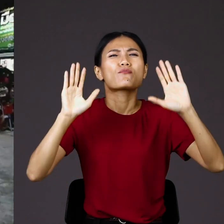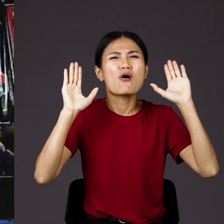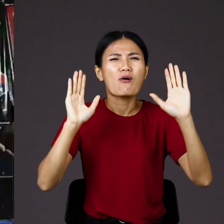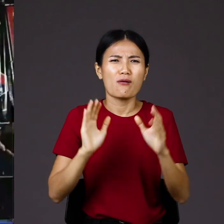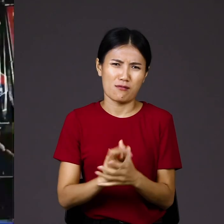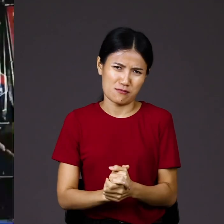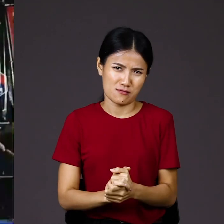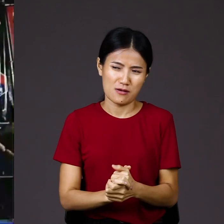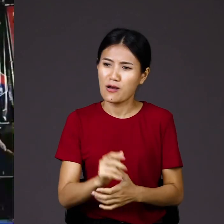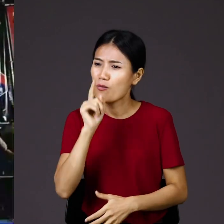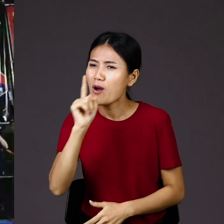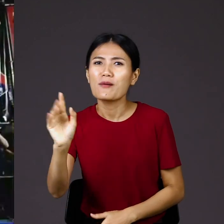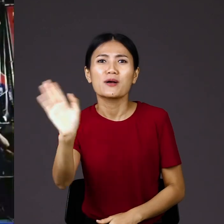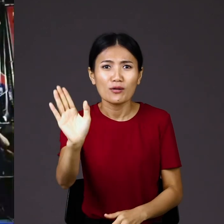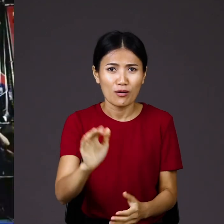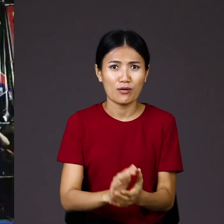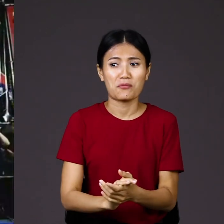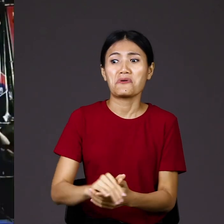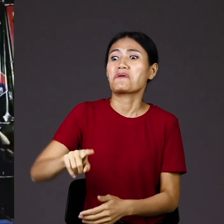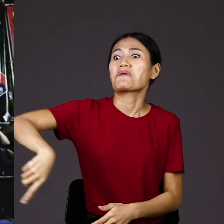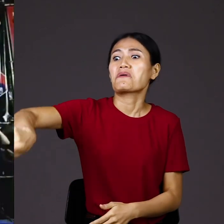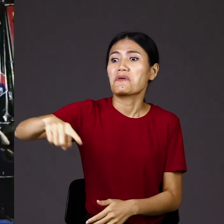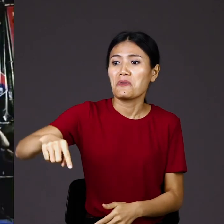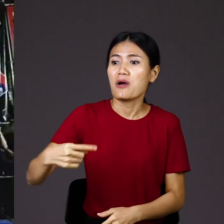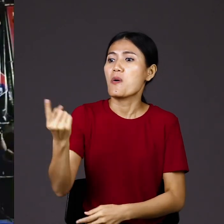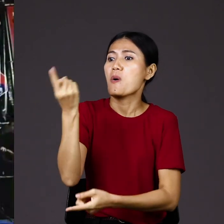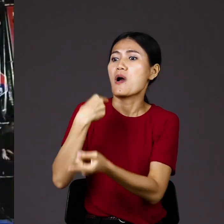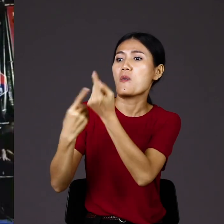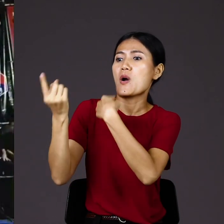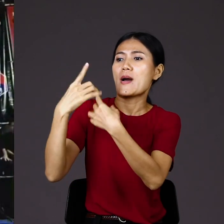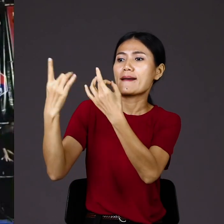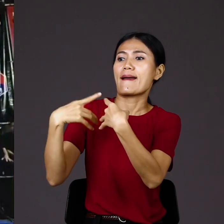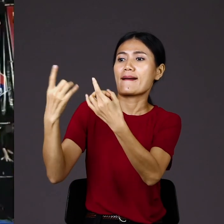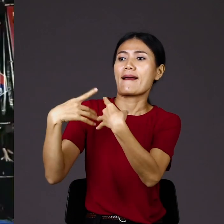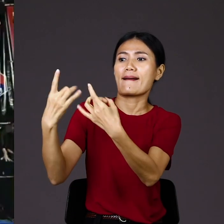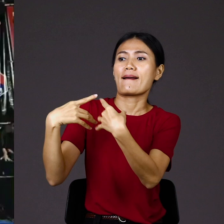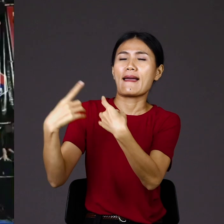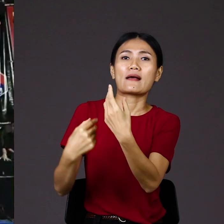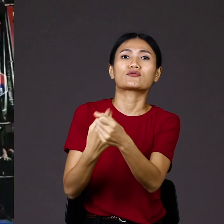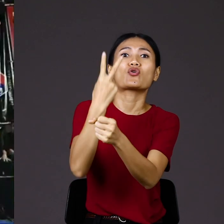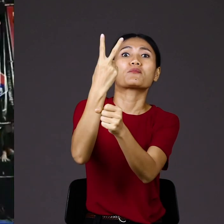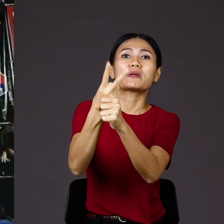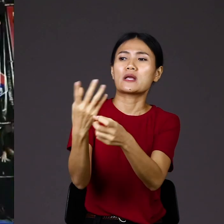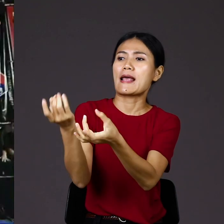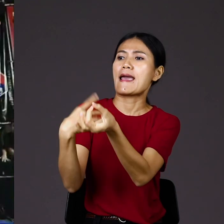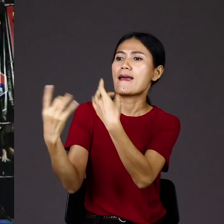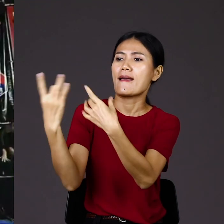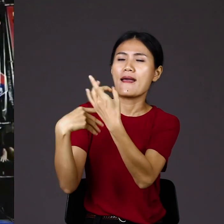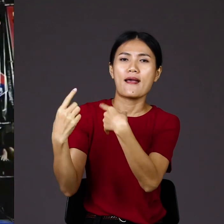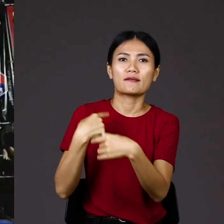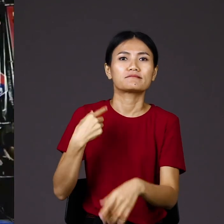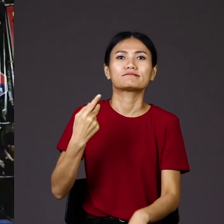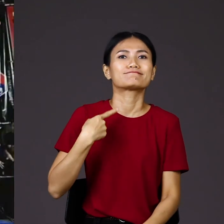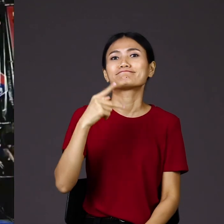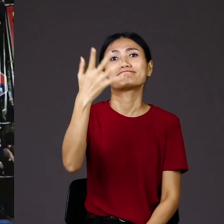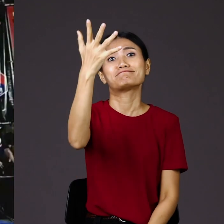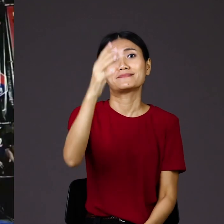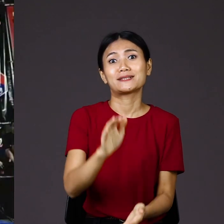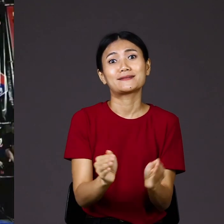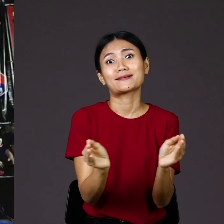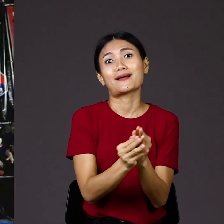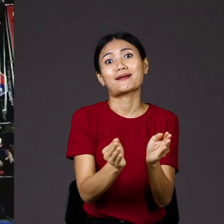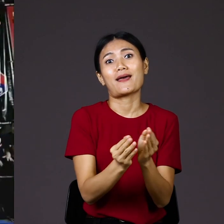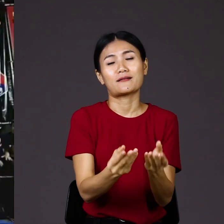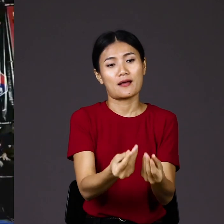ายแค่นี้ก็เป็นการส่งสัญญาณแล้วครับว่าที่คุณทำกับผมมาที่คุณทำกับพวกเรามาตลอด2ปี